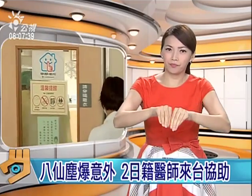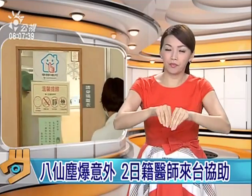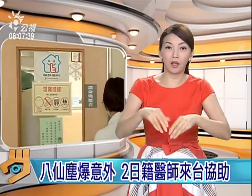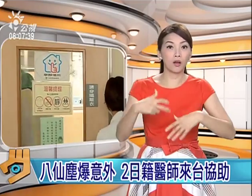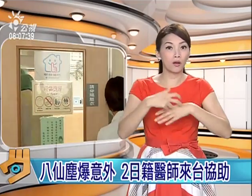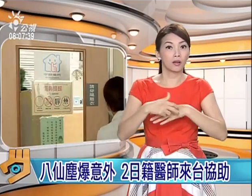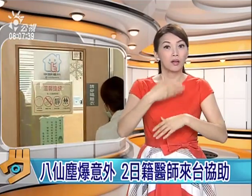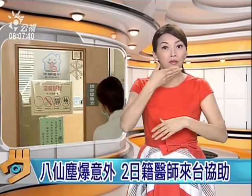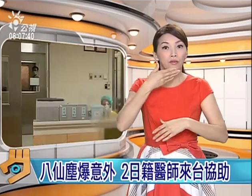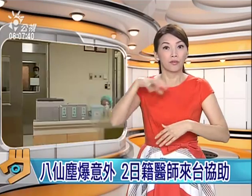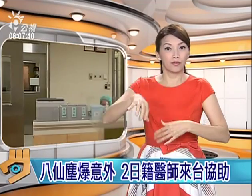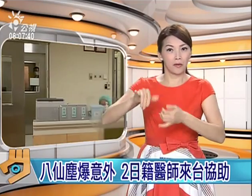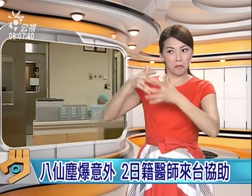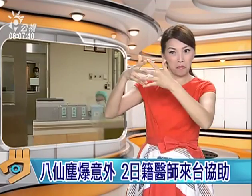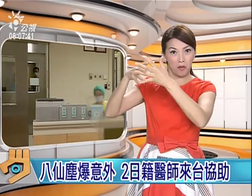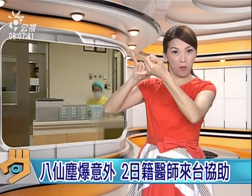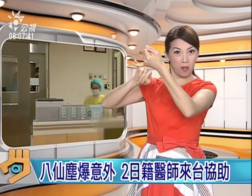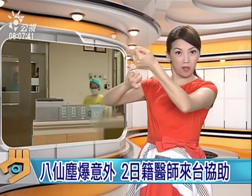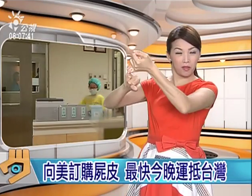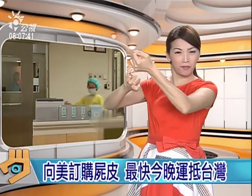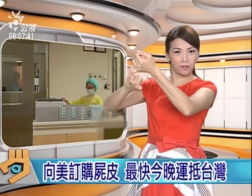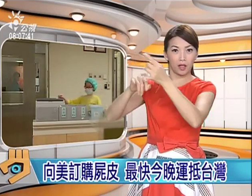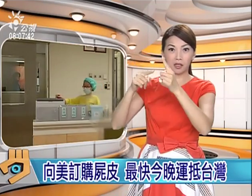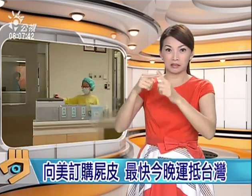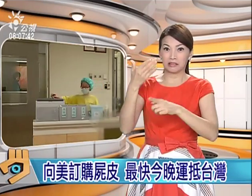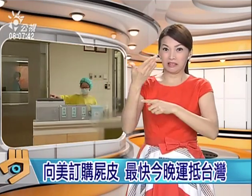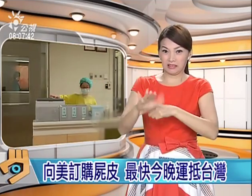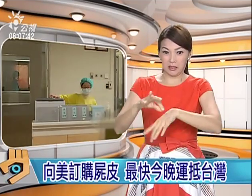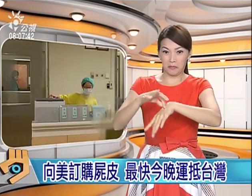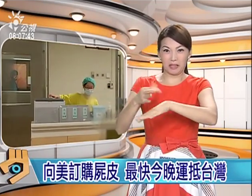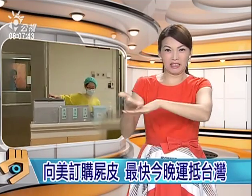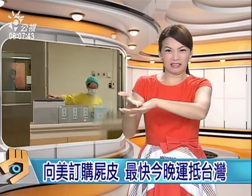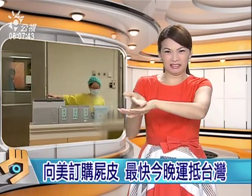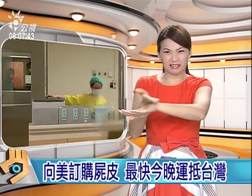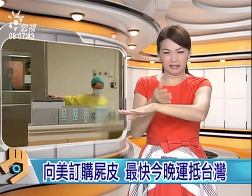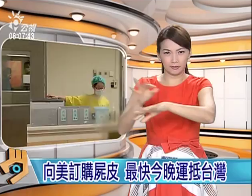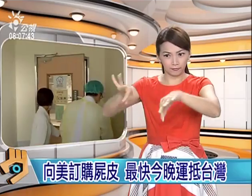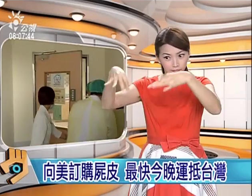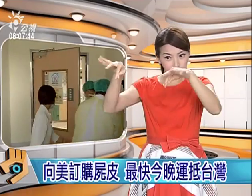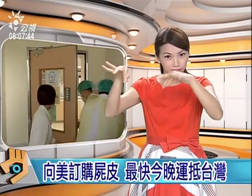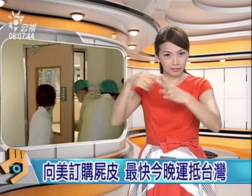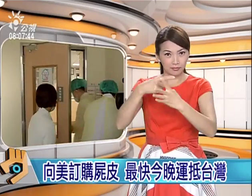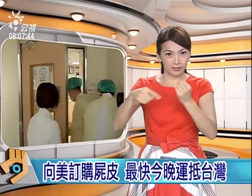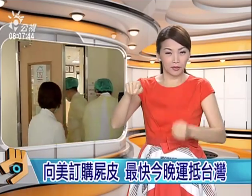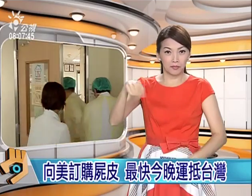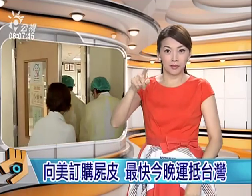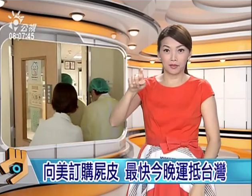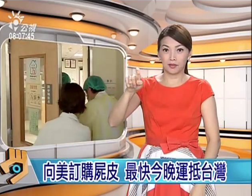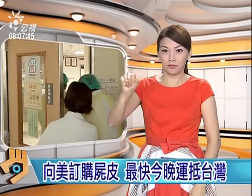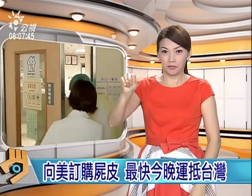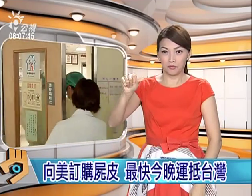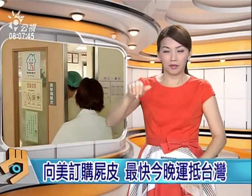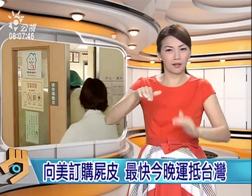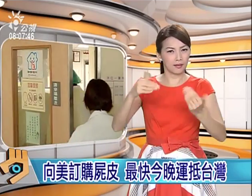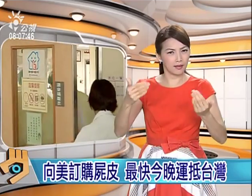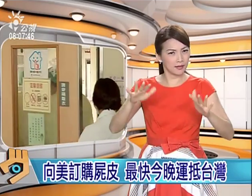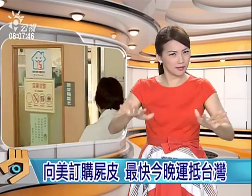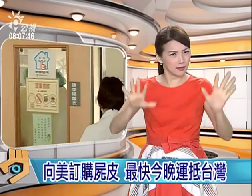福部从美国订购的115片尸皮，预计今天晚间10点就会